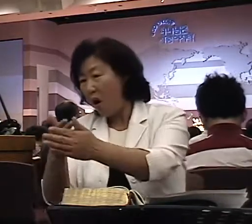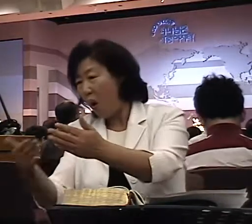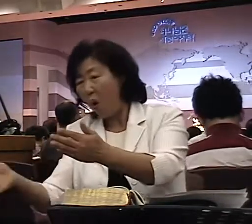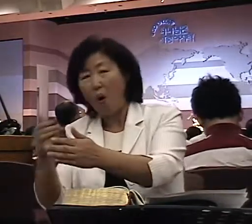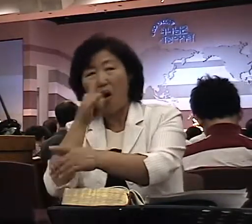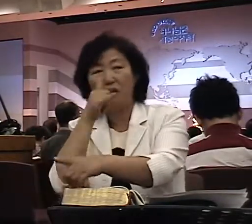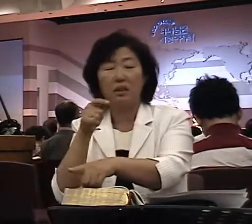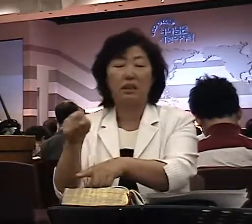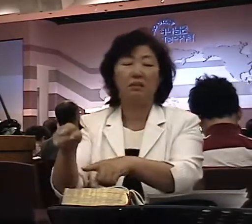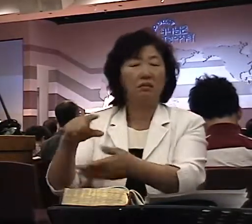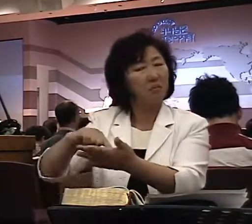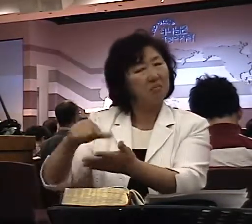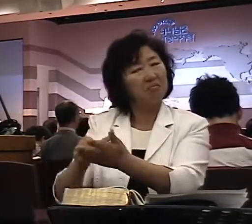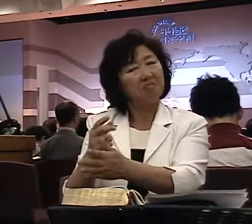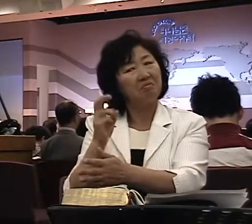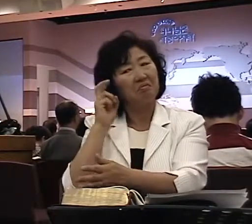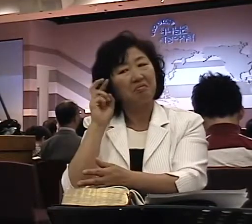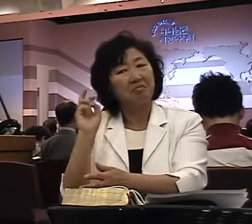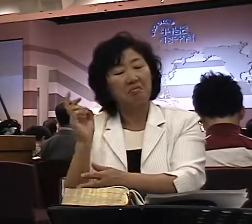이 정도쯤이야,